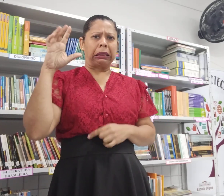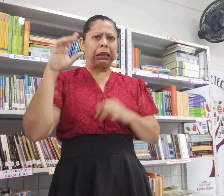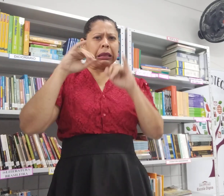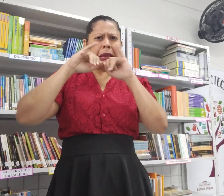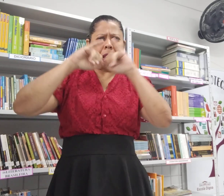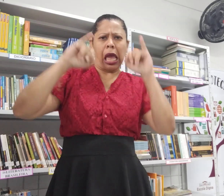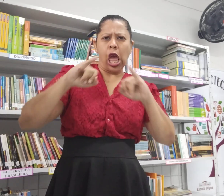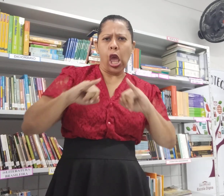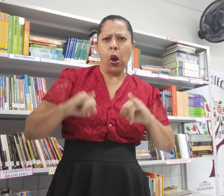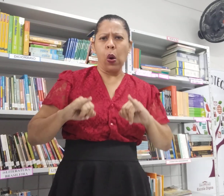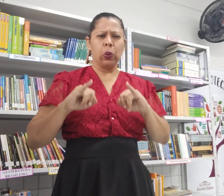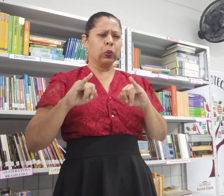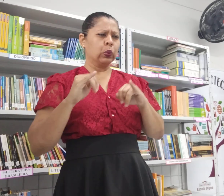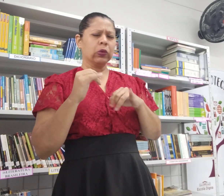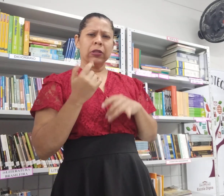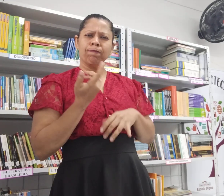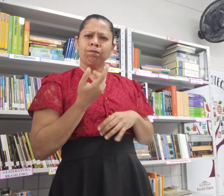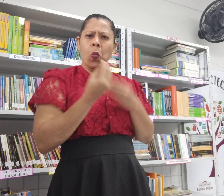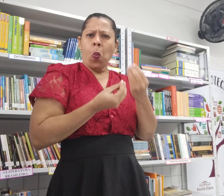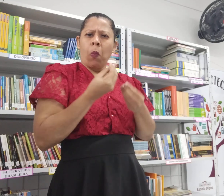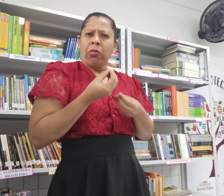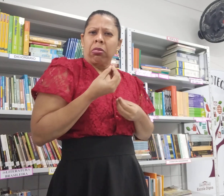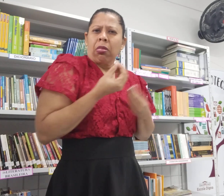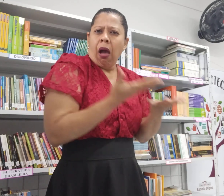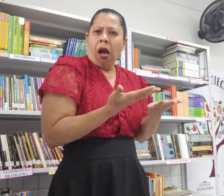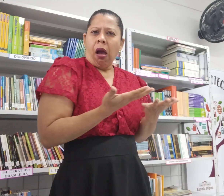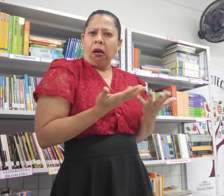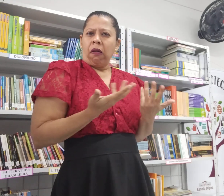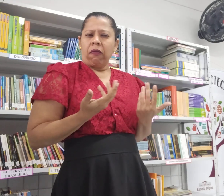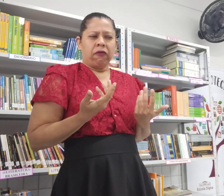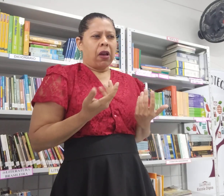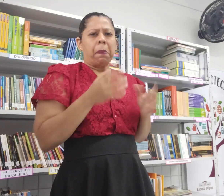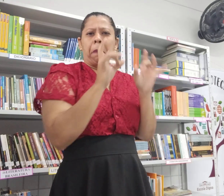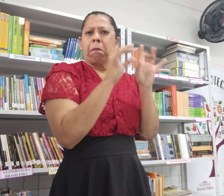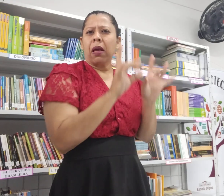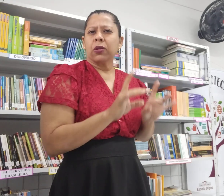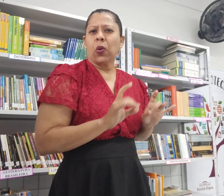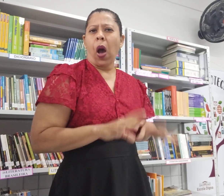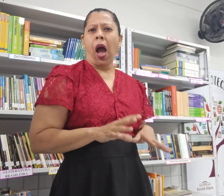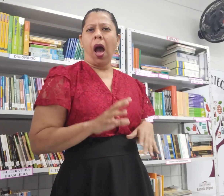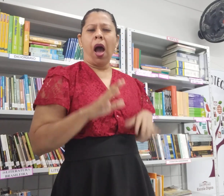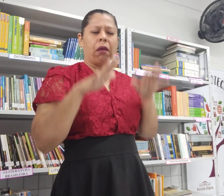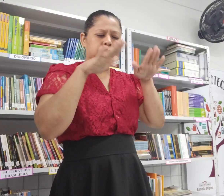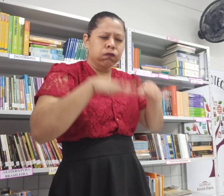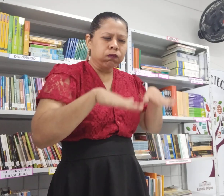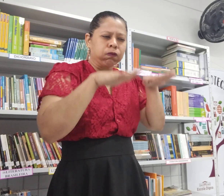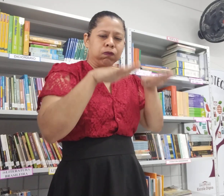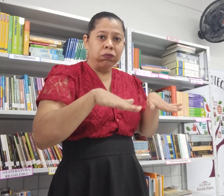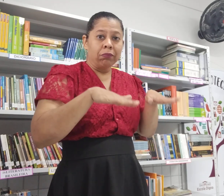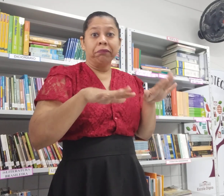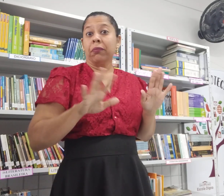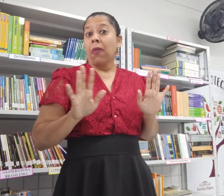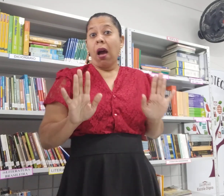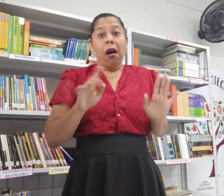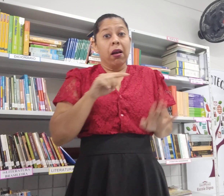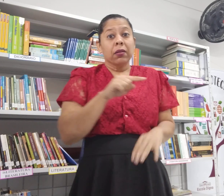eles protegiam, tributavam aos surdos o quê? A adoração. No entanto, esses surdos tinham uma